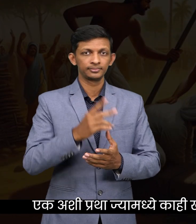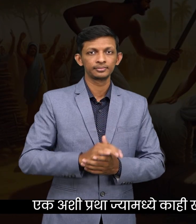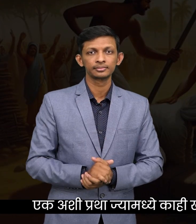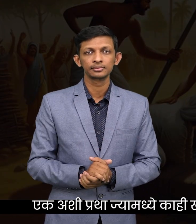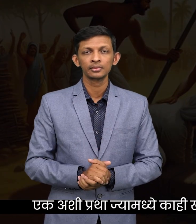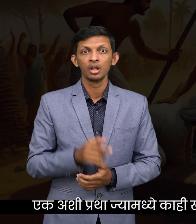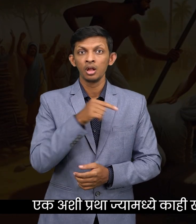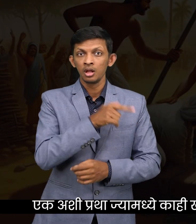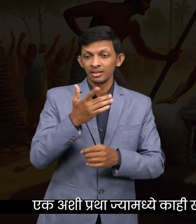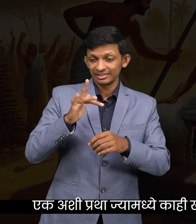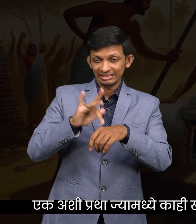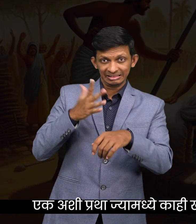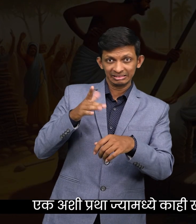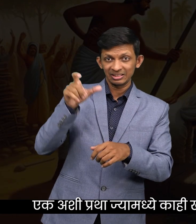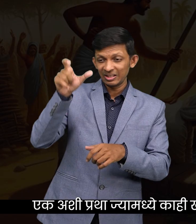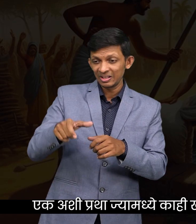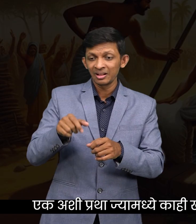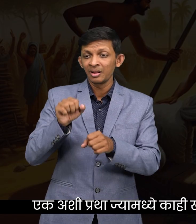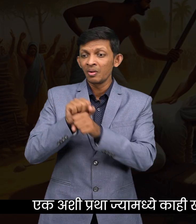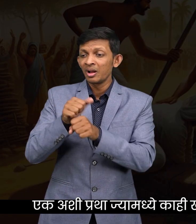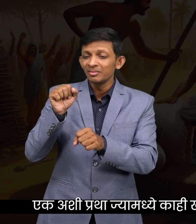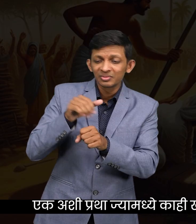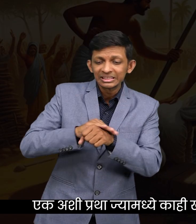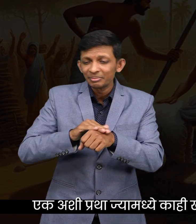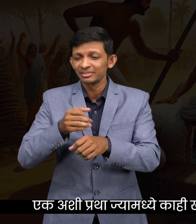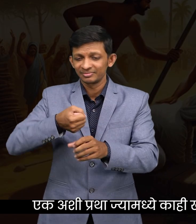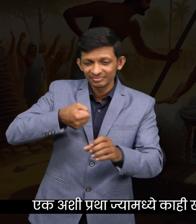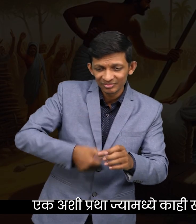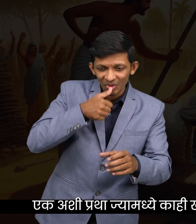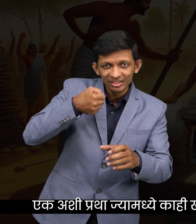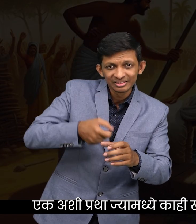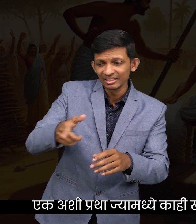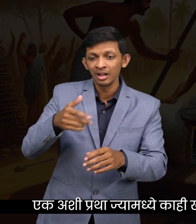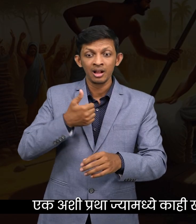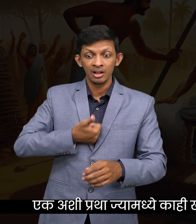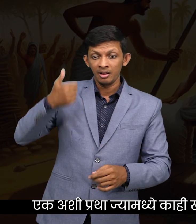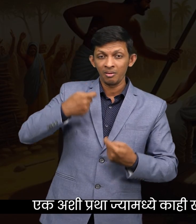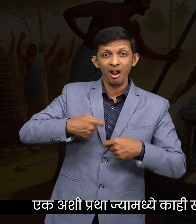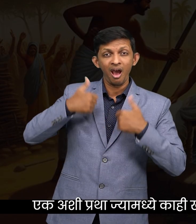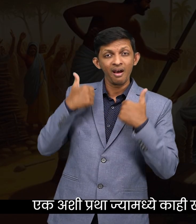एक अशी प्रथा ज्यामध्ये काही खालच्या जातीच्या लोकांना अंतरावर ठेवले जाते.